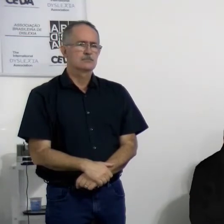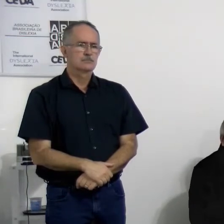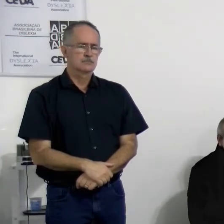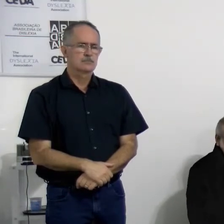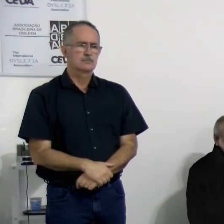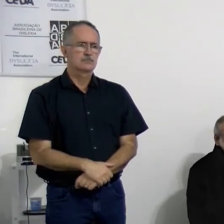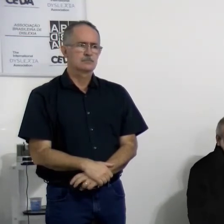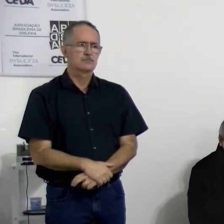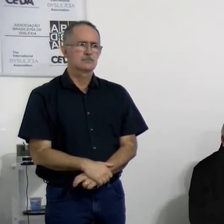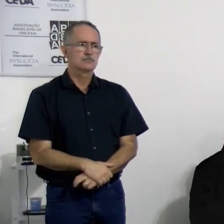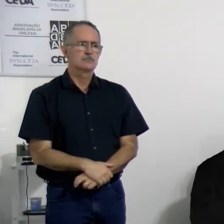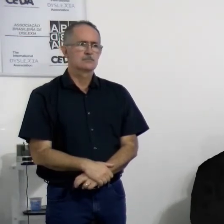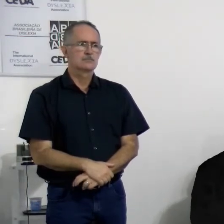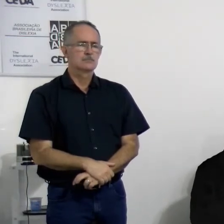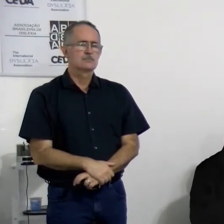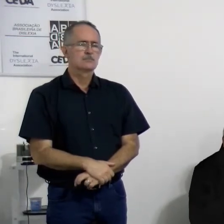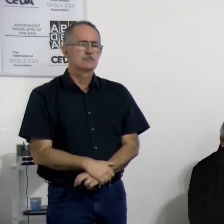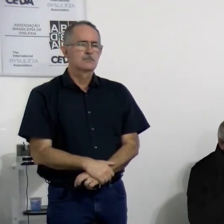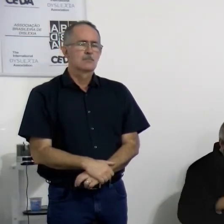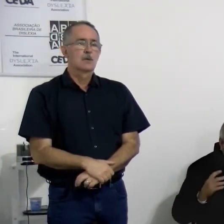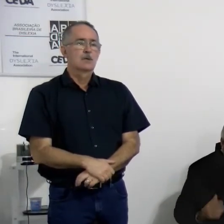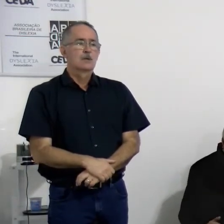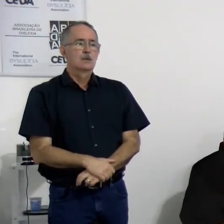is a very powerful combination.